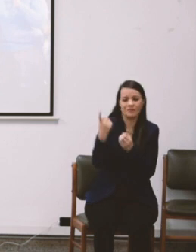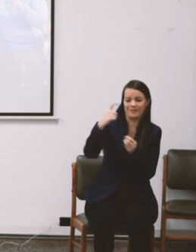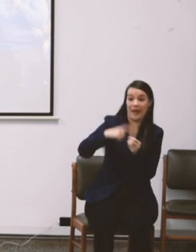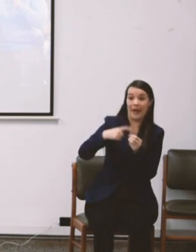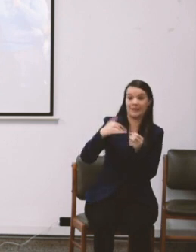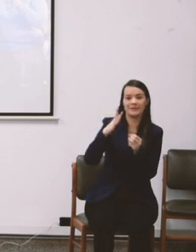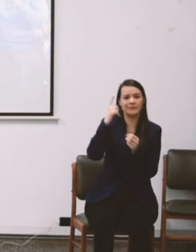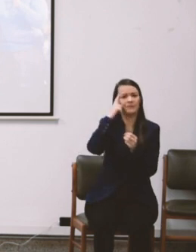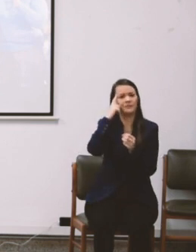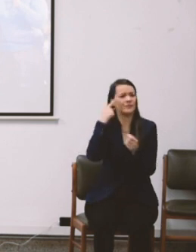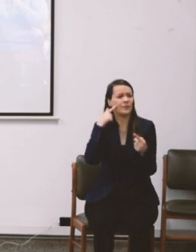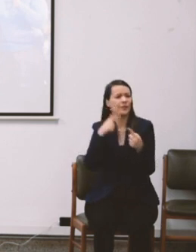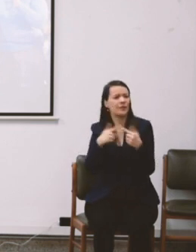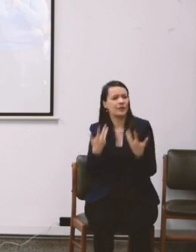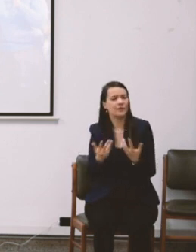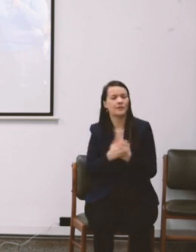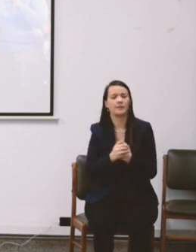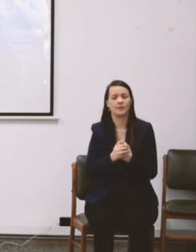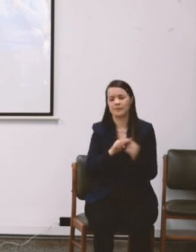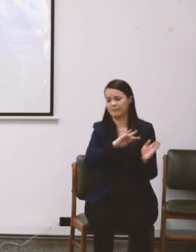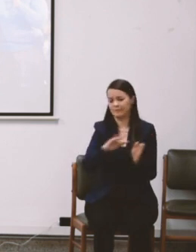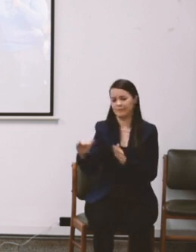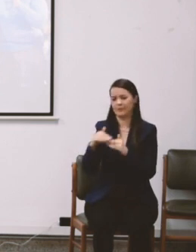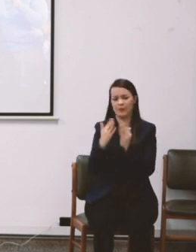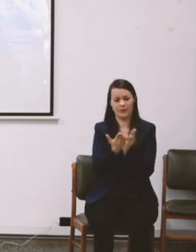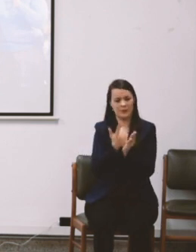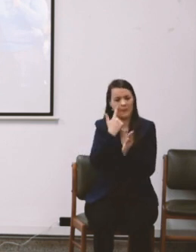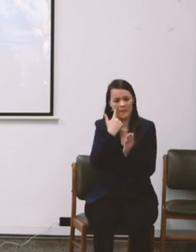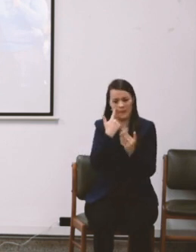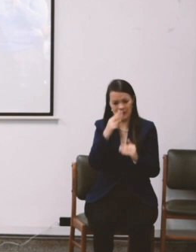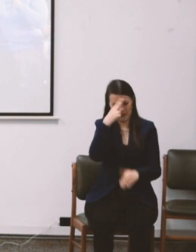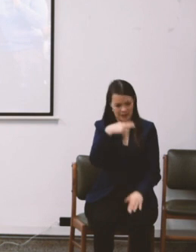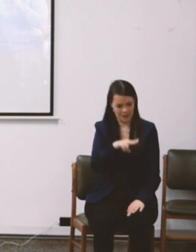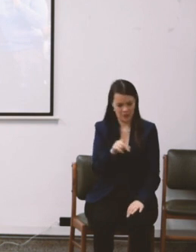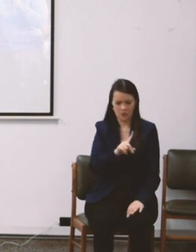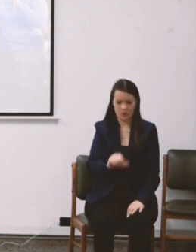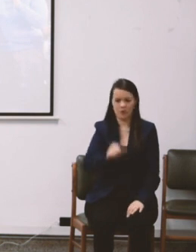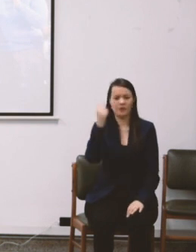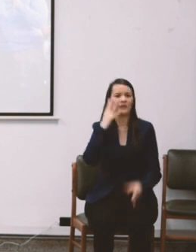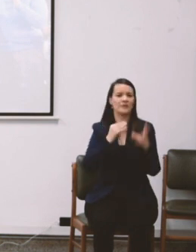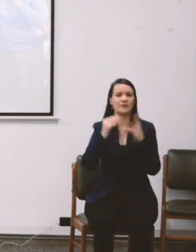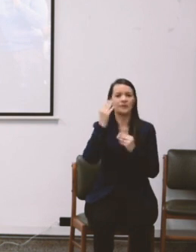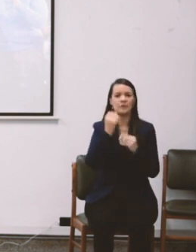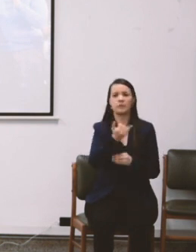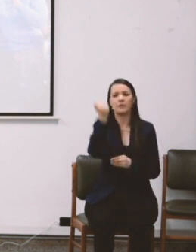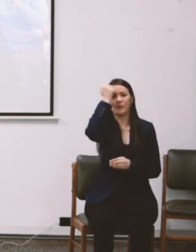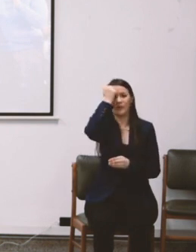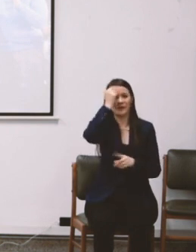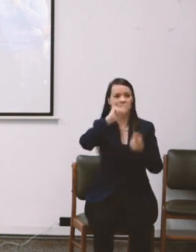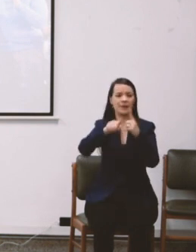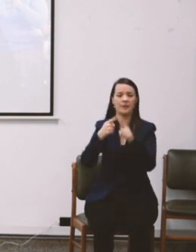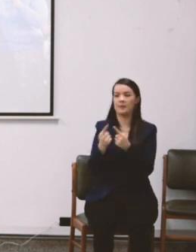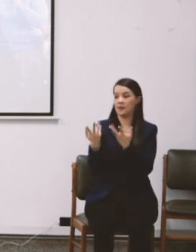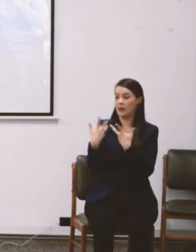qué? Y además de la escuela, porque yo también esto me lo he puesto a pensar no solamente a partir de mi hija, sino también en experiencias de profesores que son mis amigos,